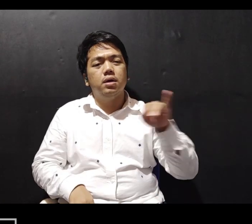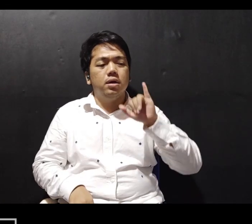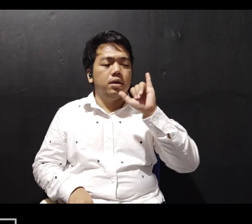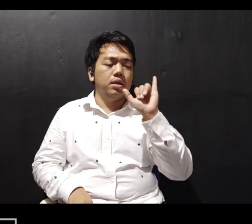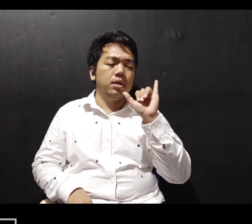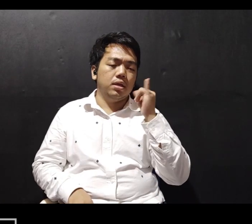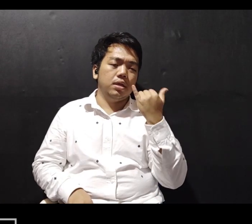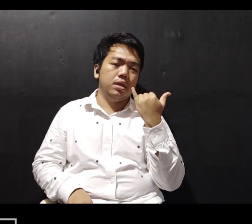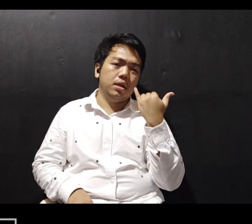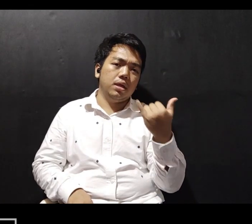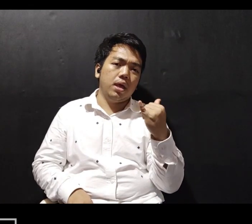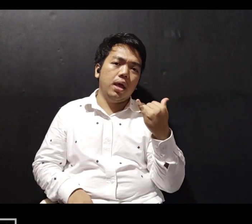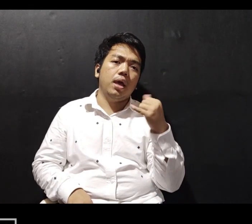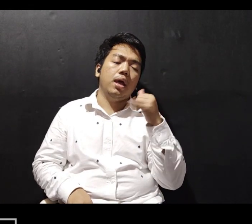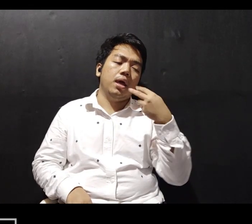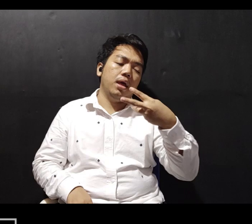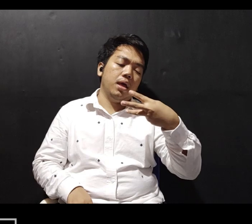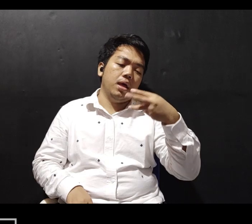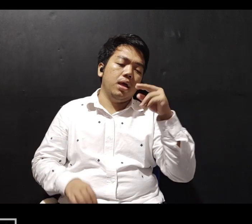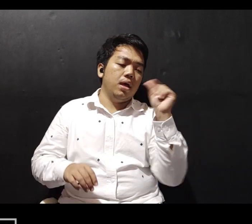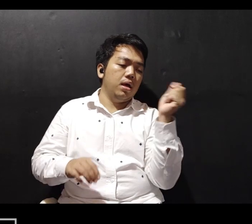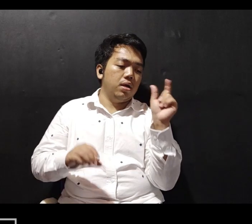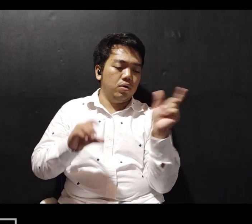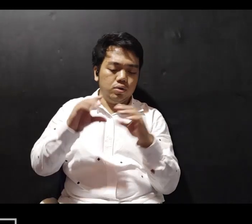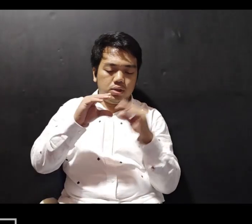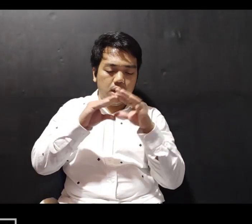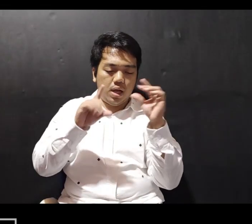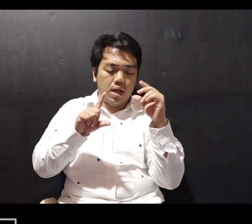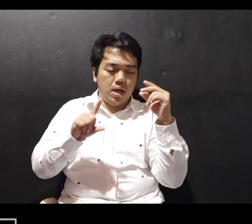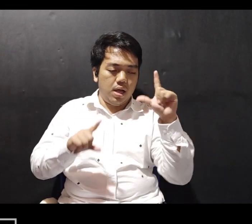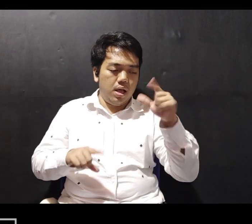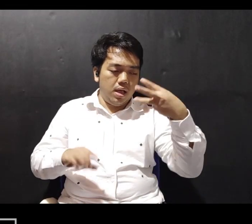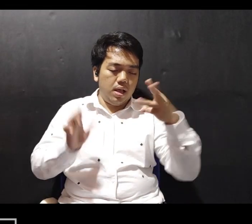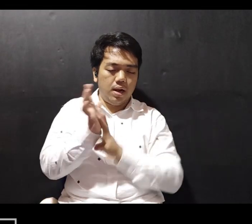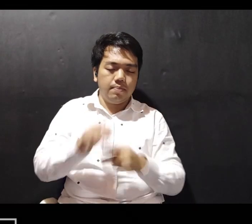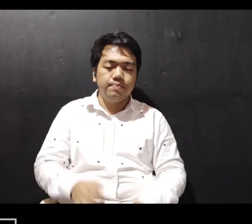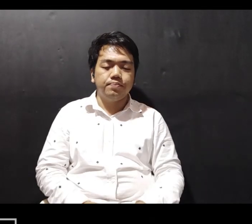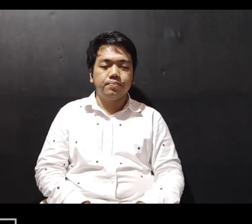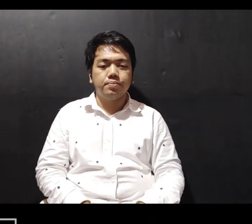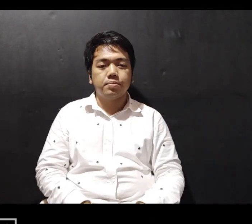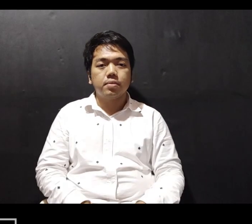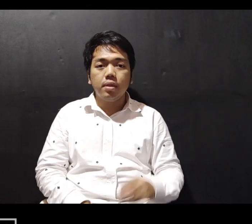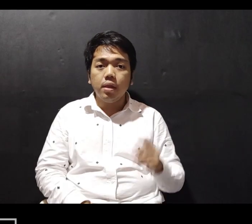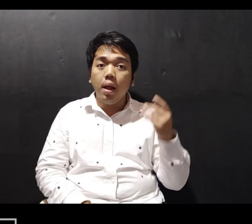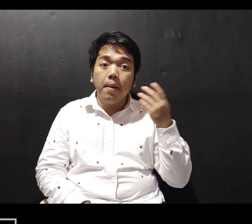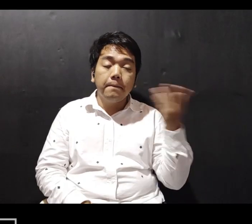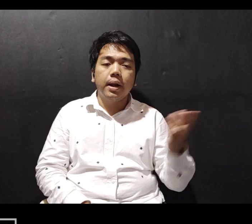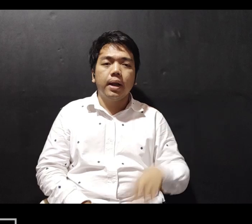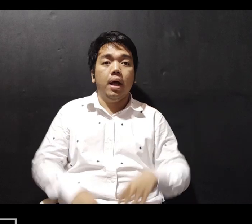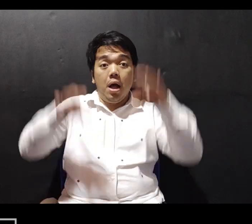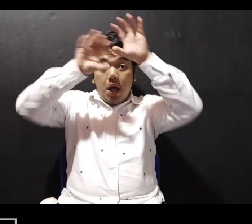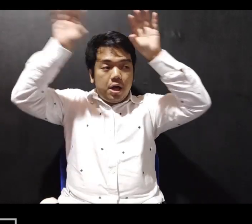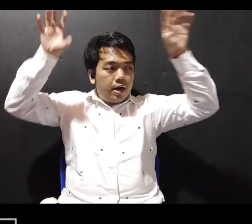iman Yahudi, yaitu perayaan Paskah. Pada saat mereka merayakan orang Israel diselamatkan pada